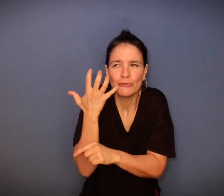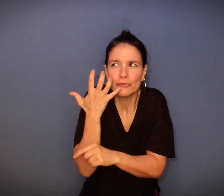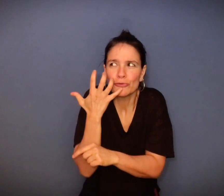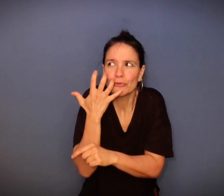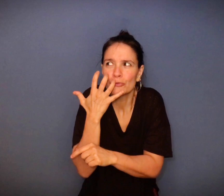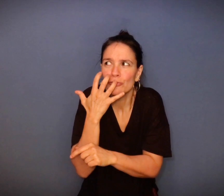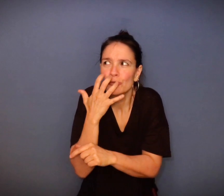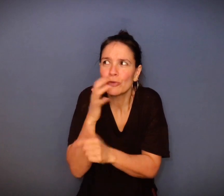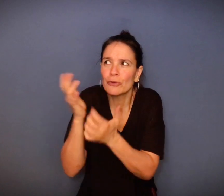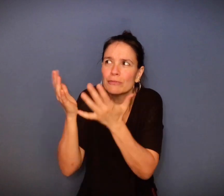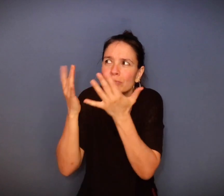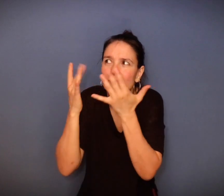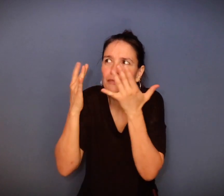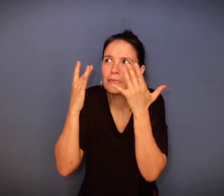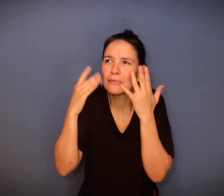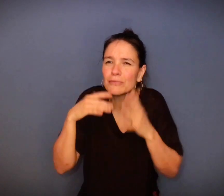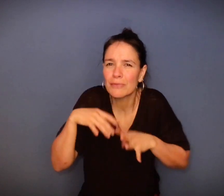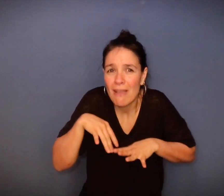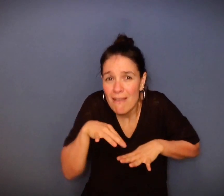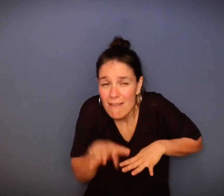Petit à petit, l'air fut plus doux.